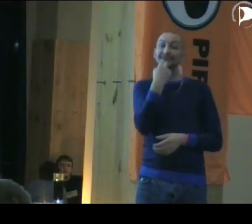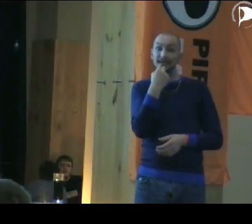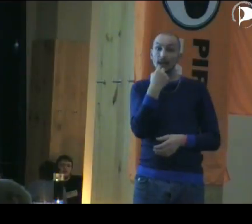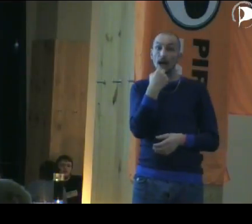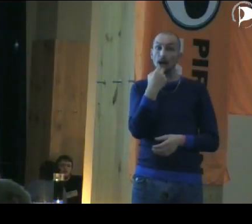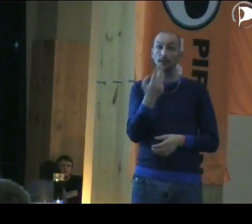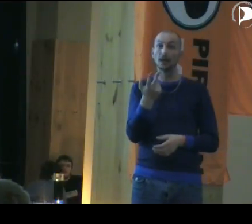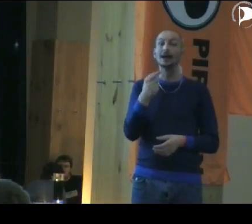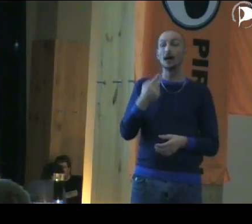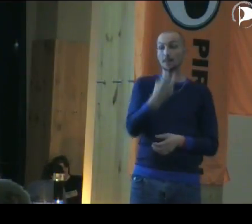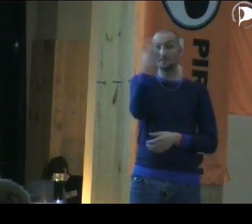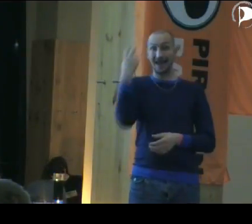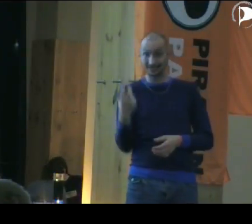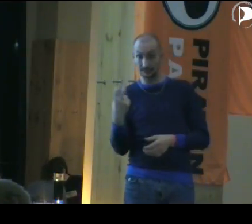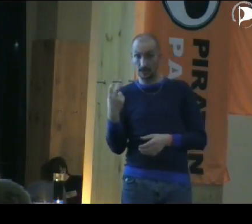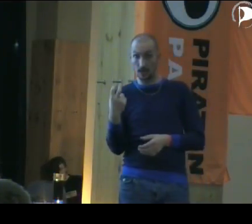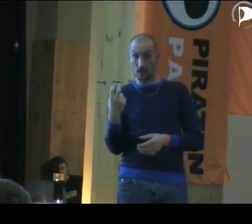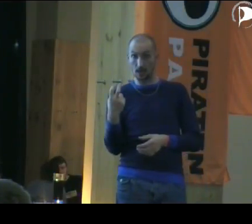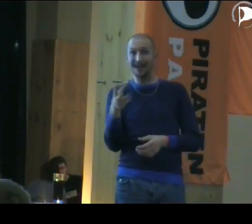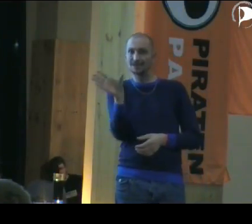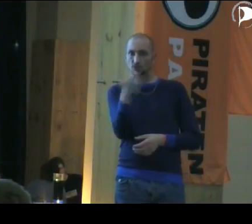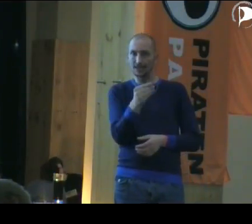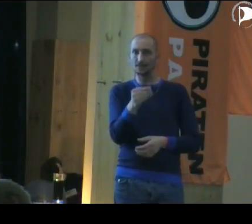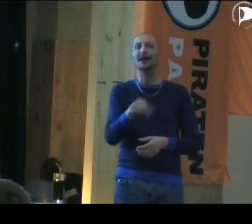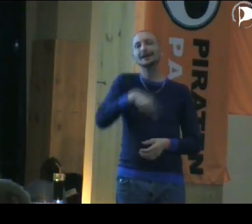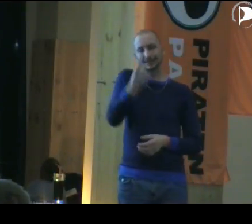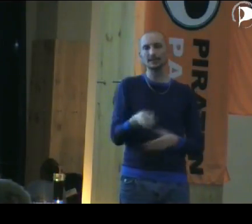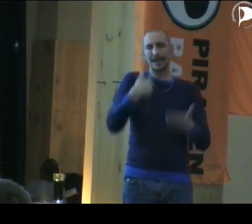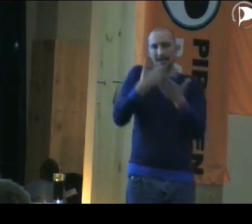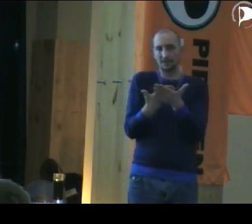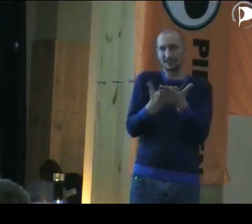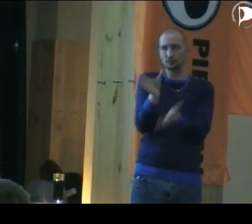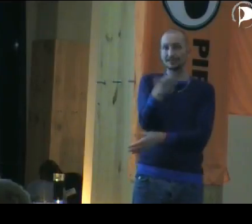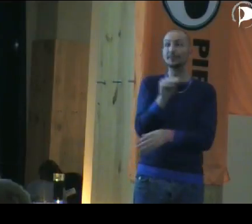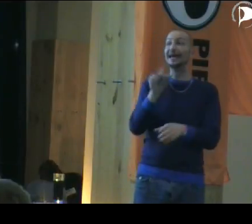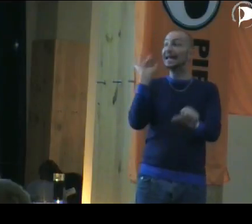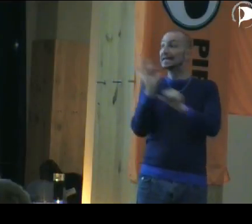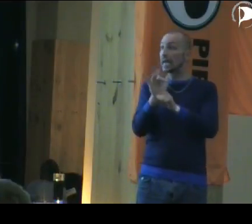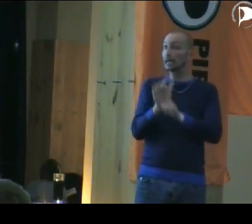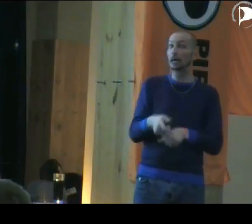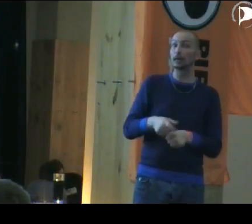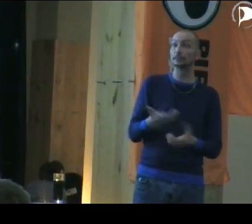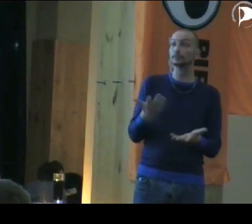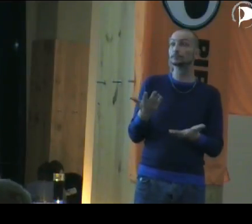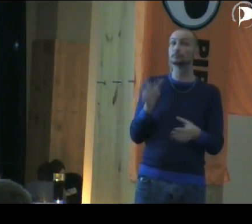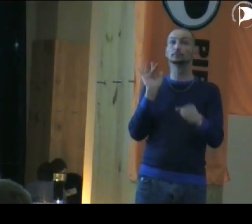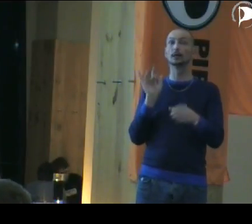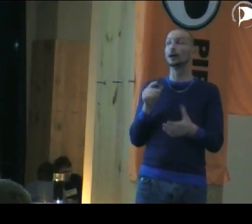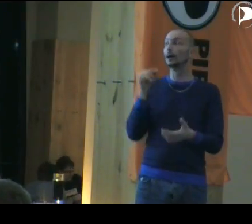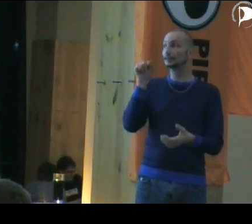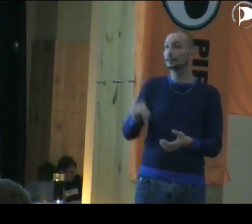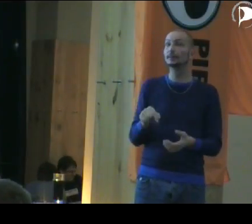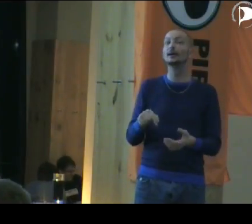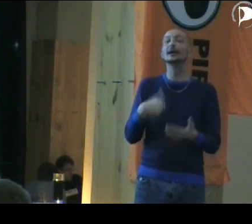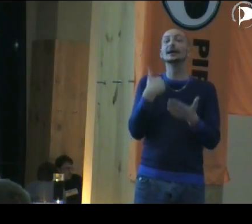bei sitze zusammen und bei der ergebnisse zusammen gibt es wirklich einwender jetzt noch mal eine frage gibt